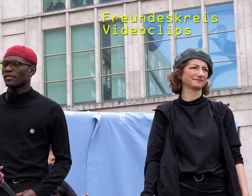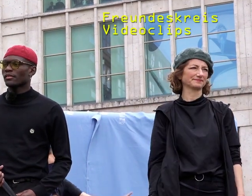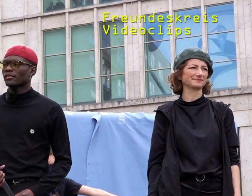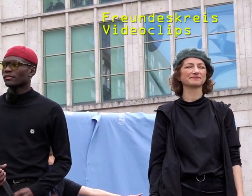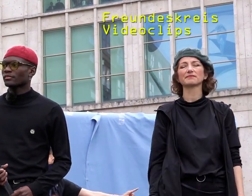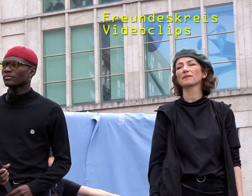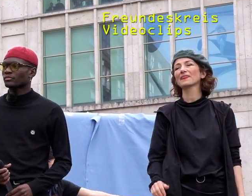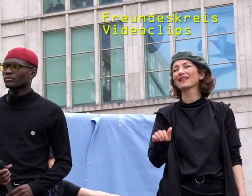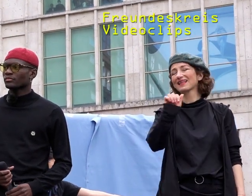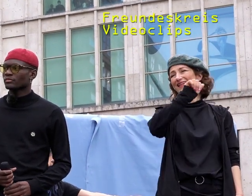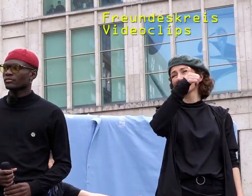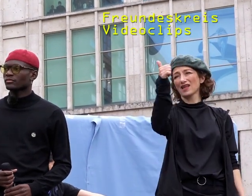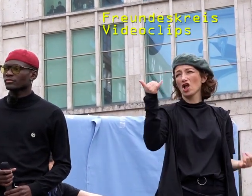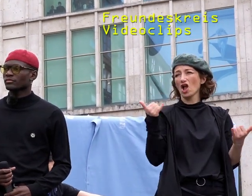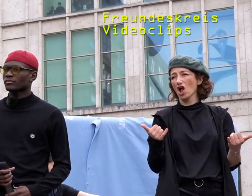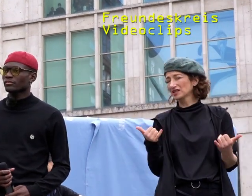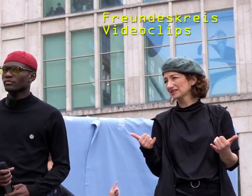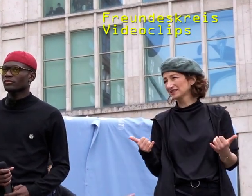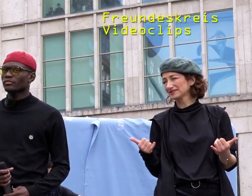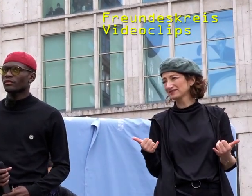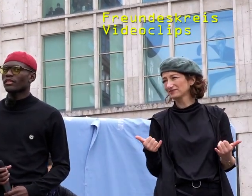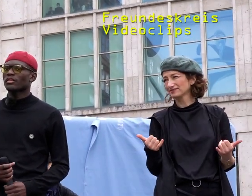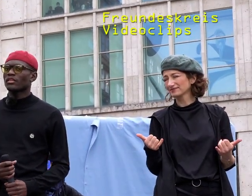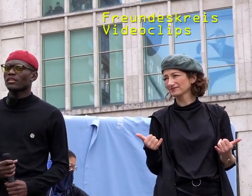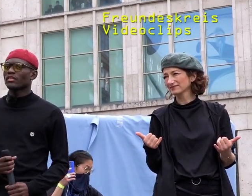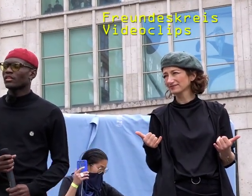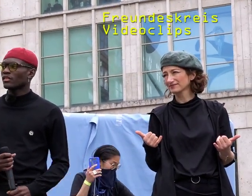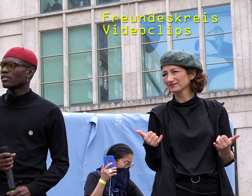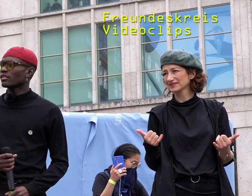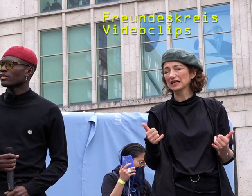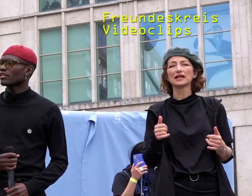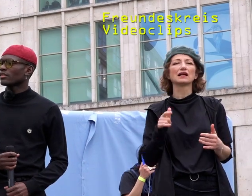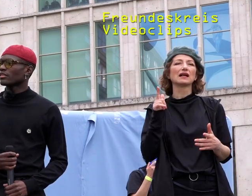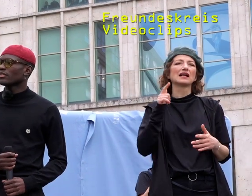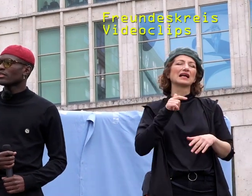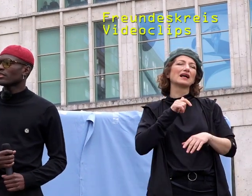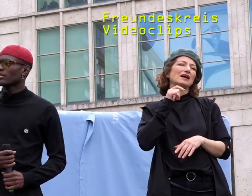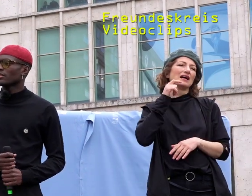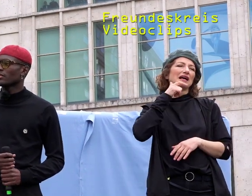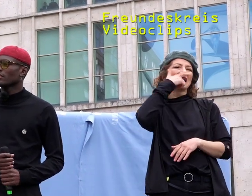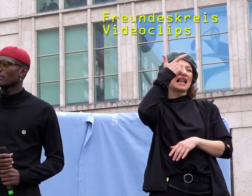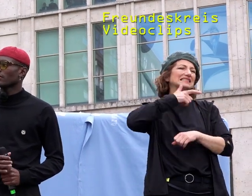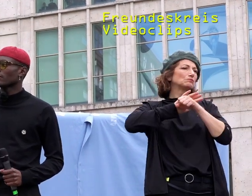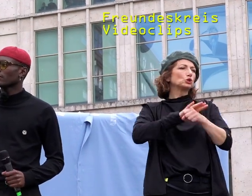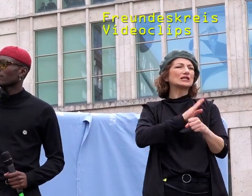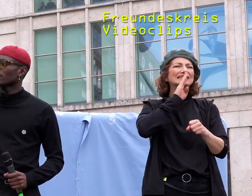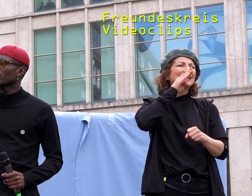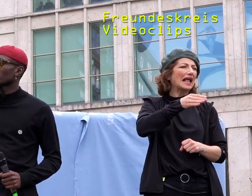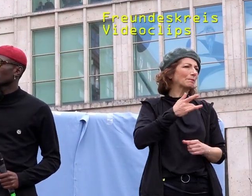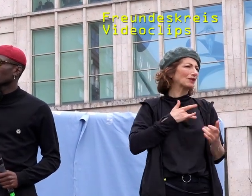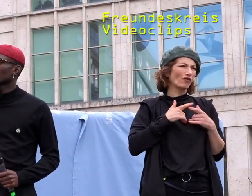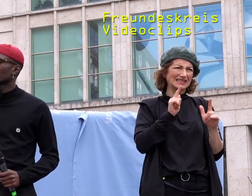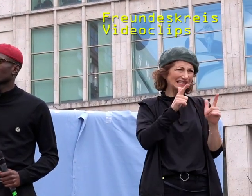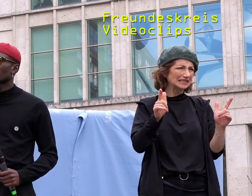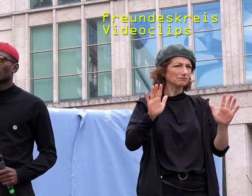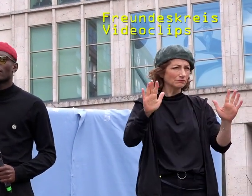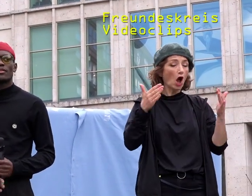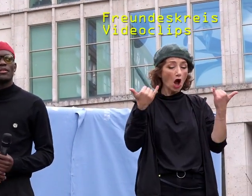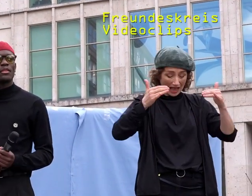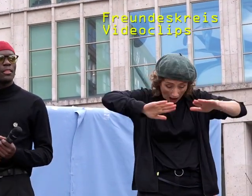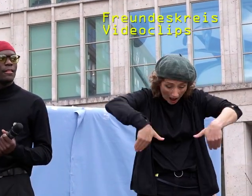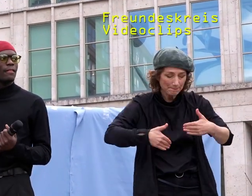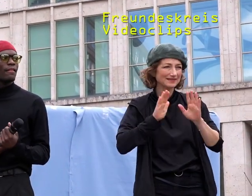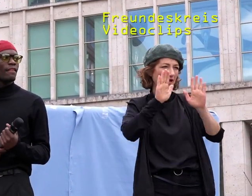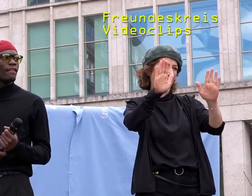An all diejenigen, die nicht direkt von Rassismus betroffen sind. Eure Aufgabe von heute